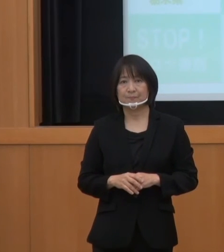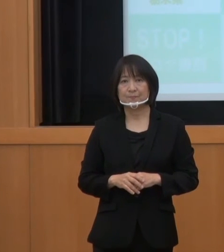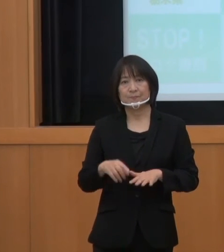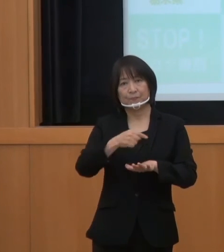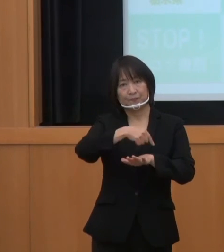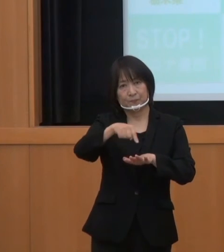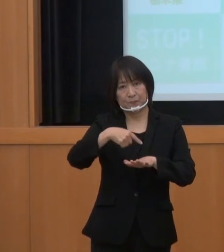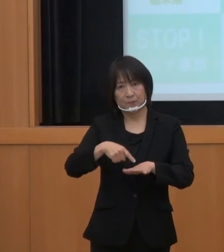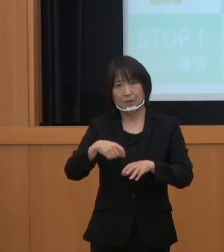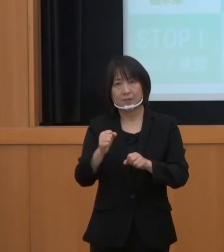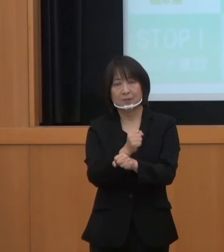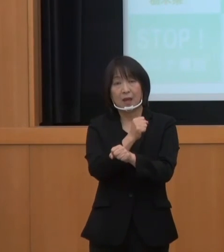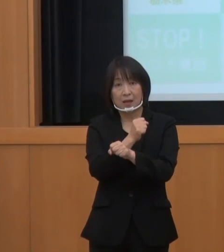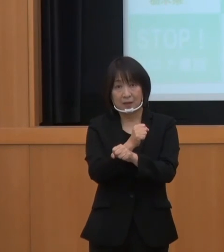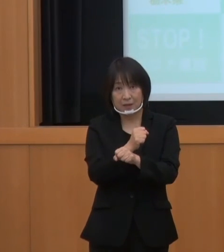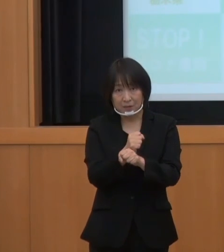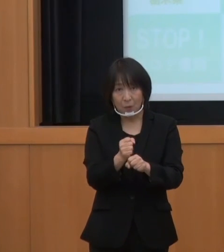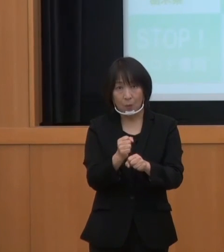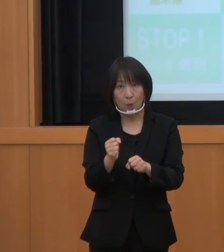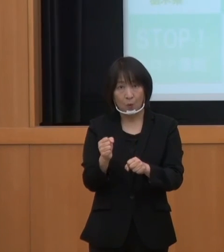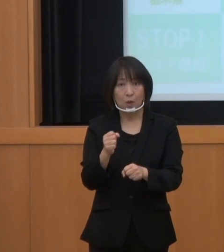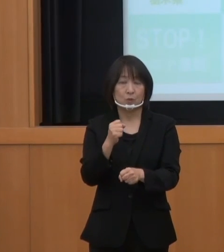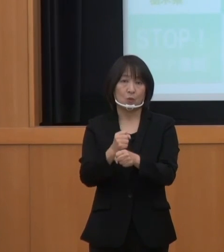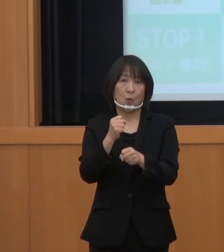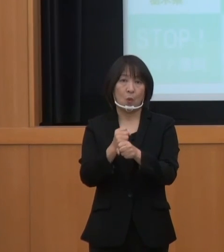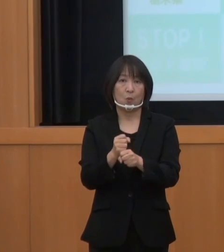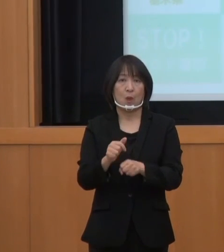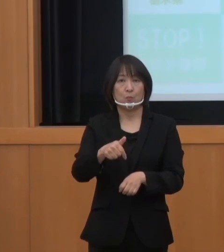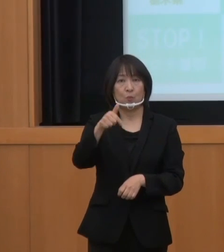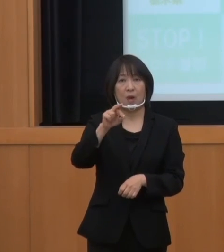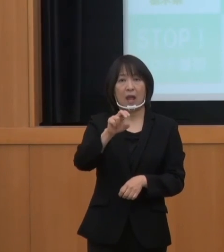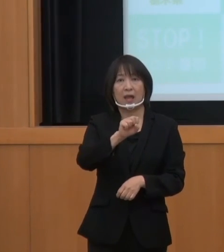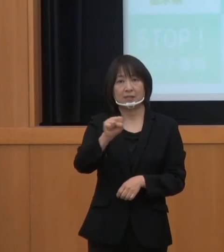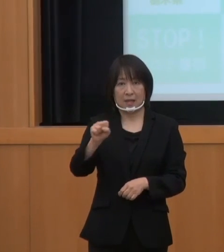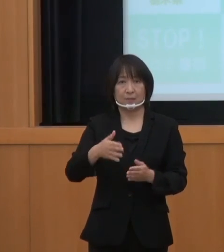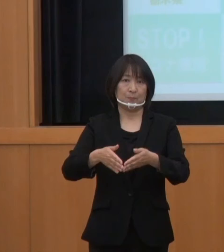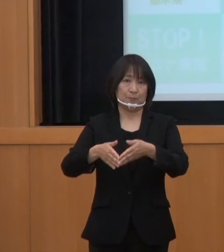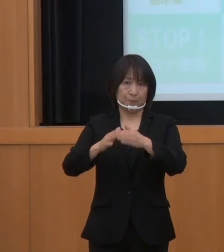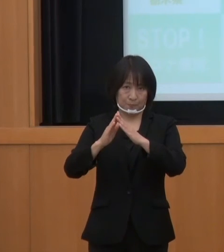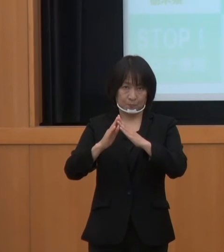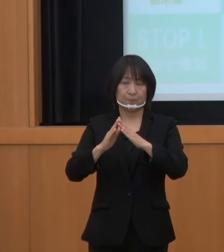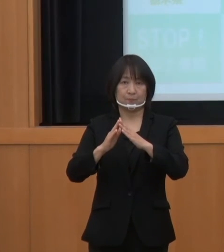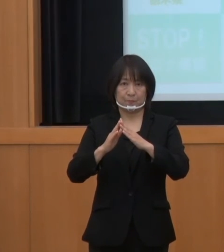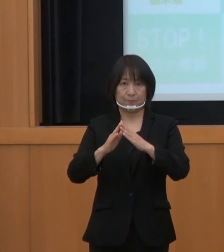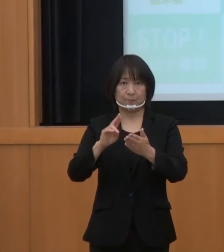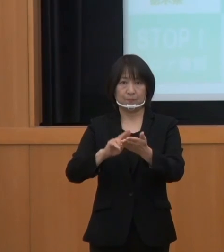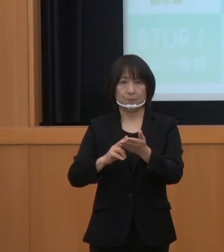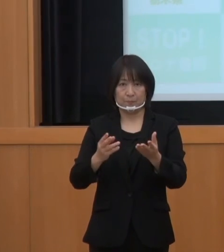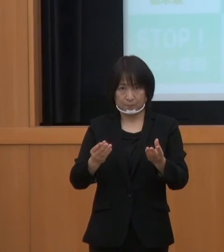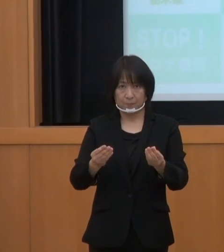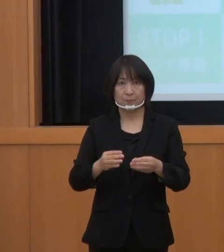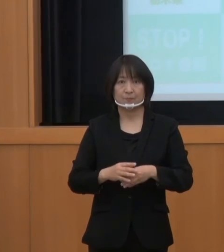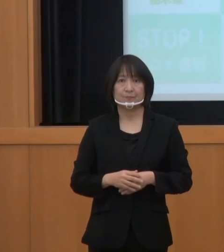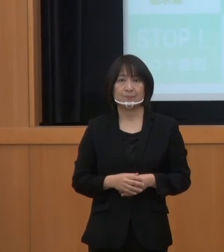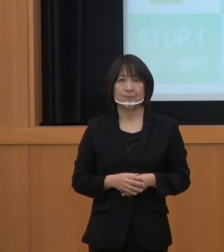栃木産業創造プラザ内に開所することとしたわけですけれども、ここが31日ですね。